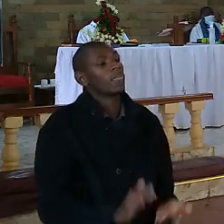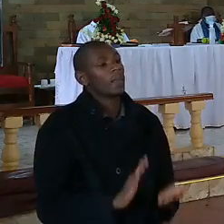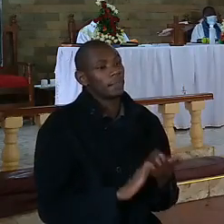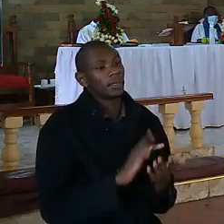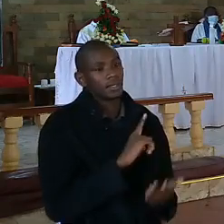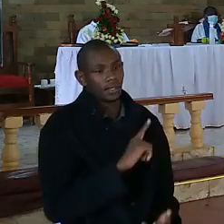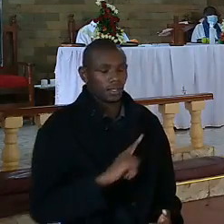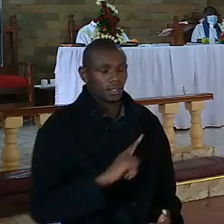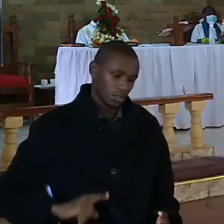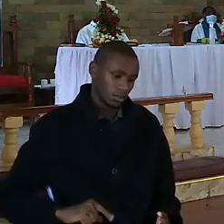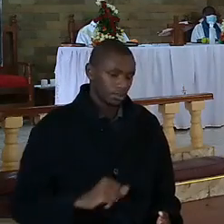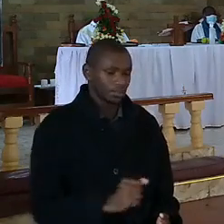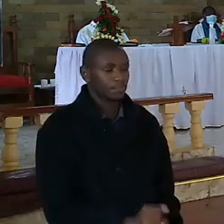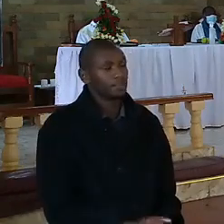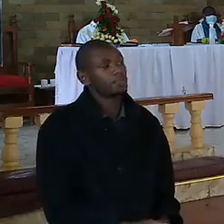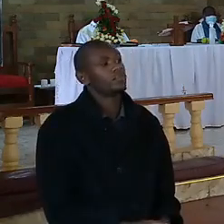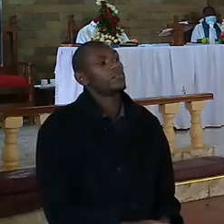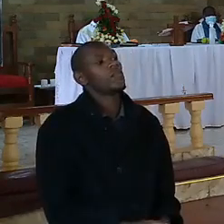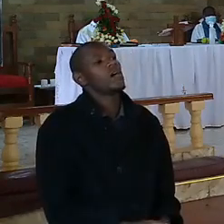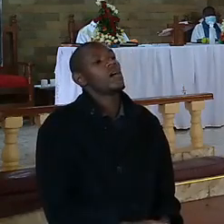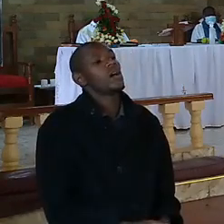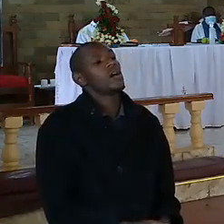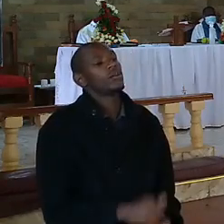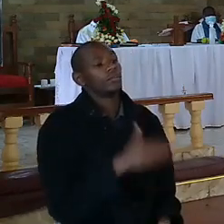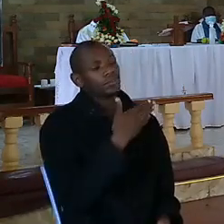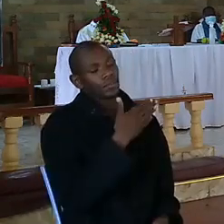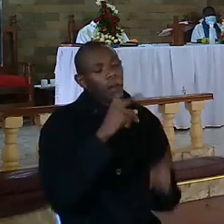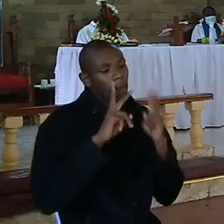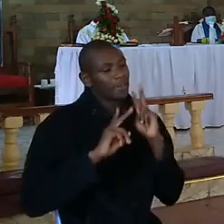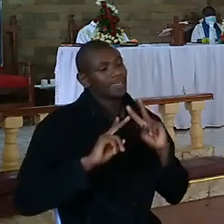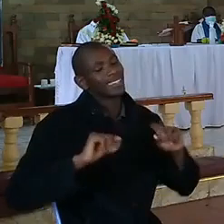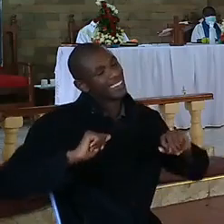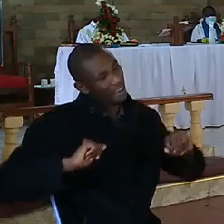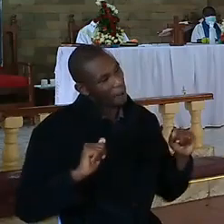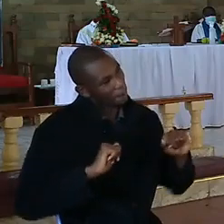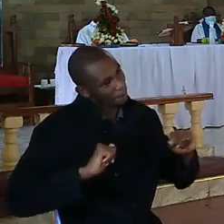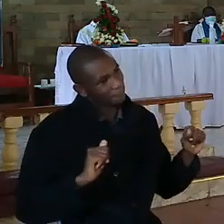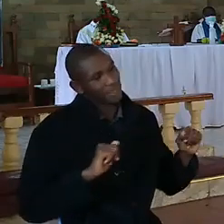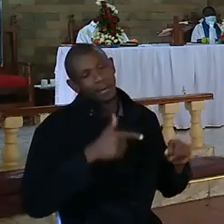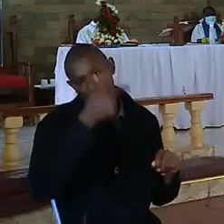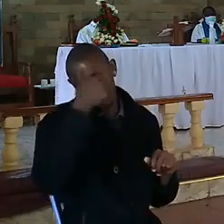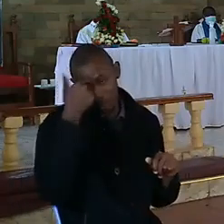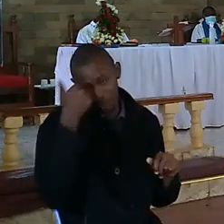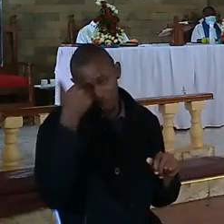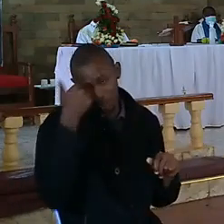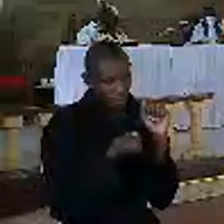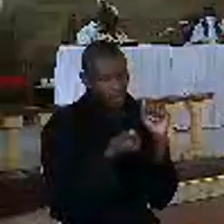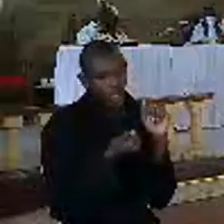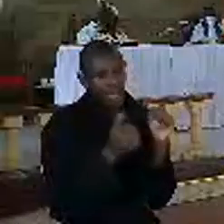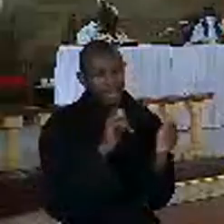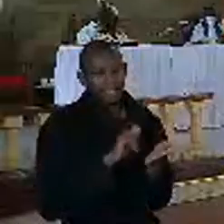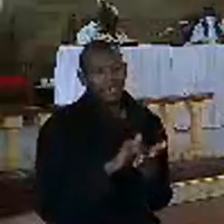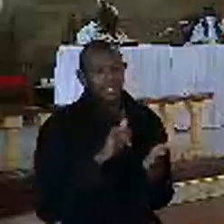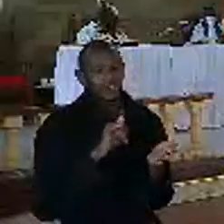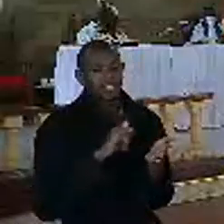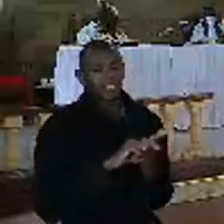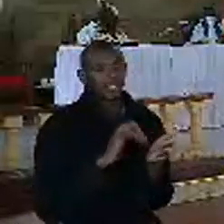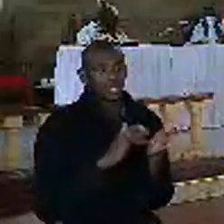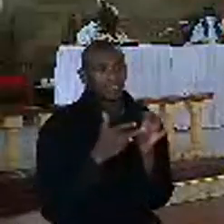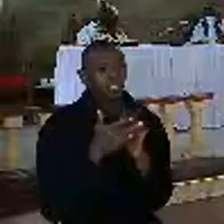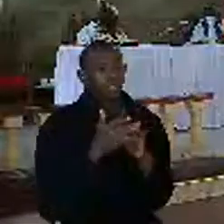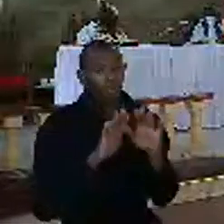Yesu asifiwe. Ndi na thayu na gikeno ni tondu wa kwendwo na kuhonokia Jesu ekire